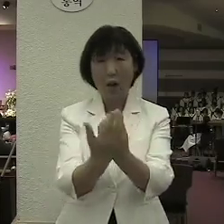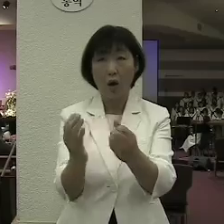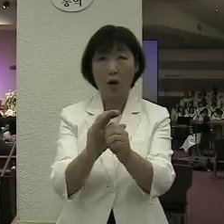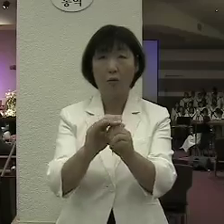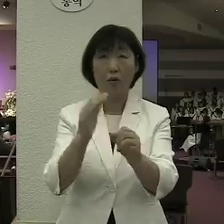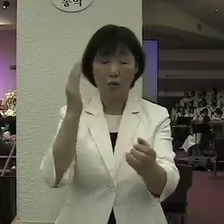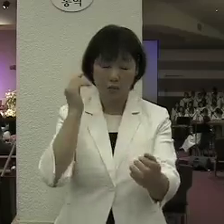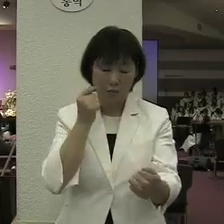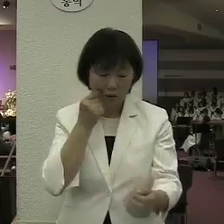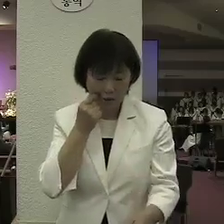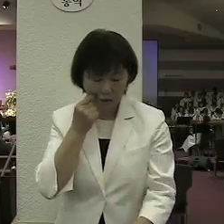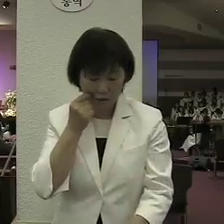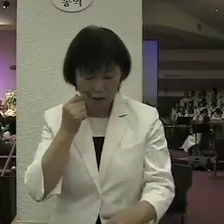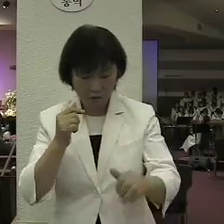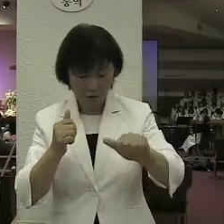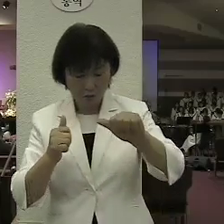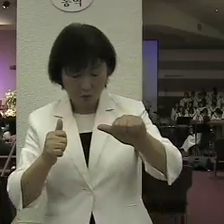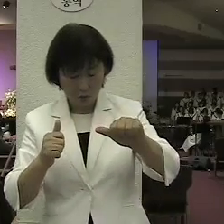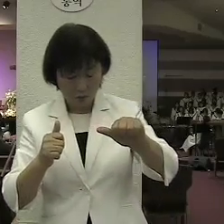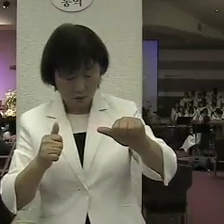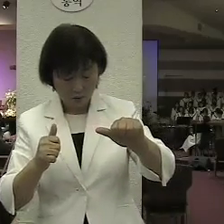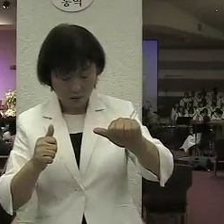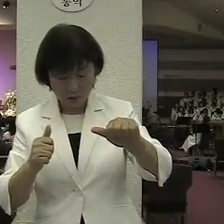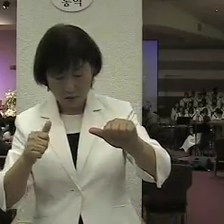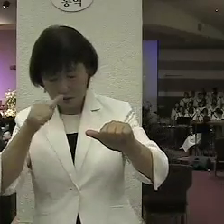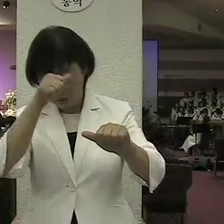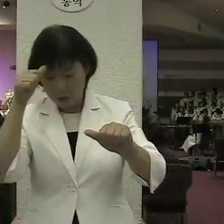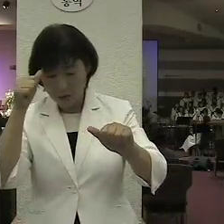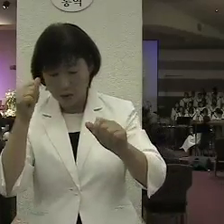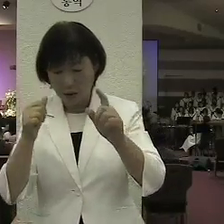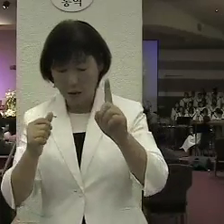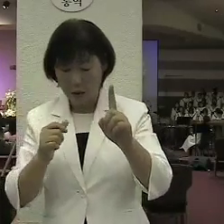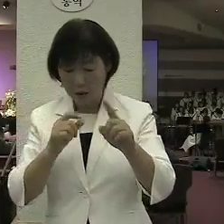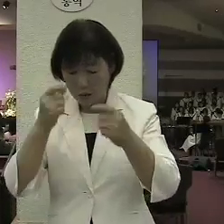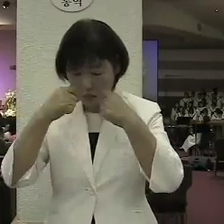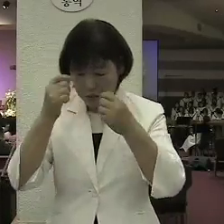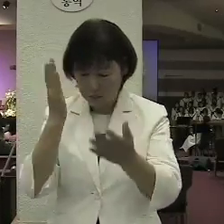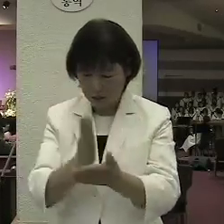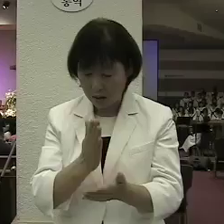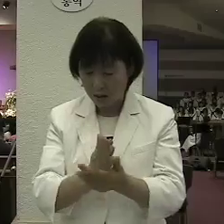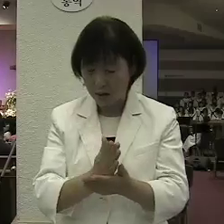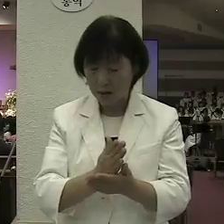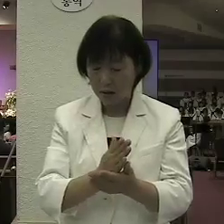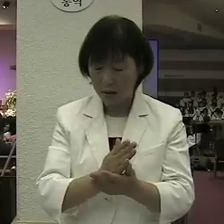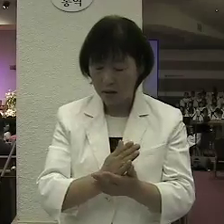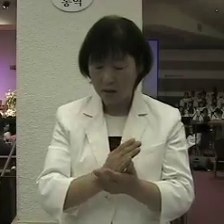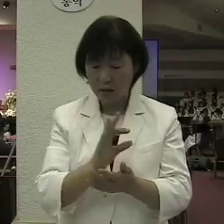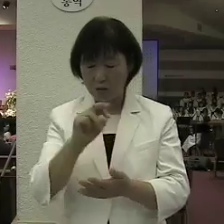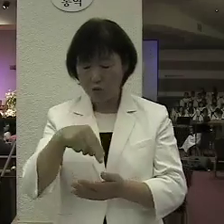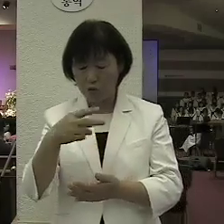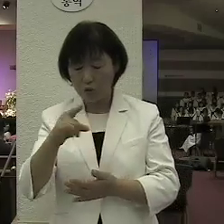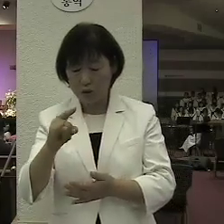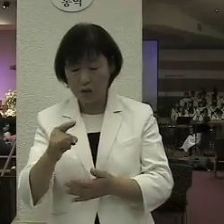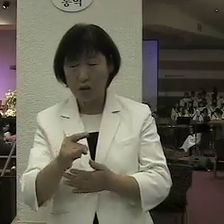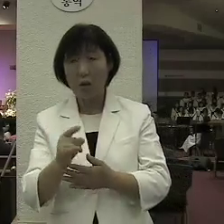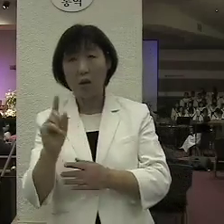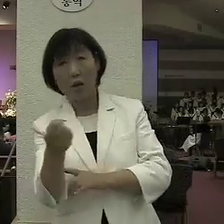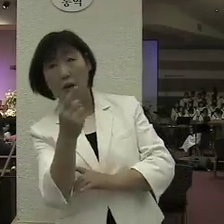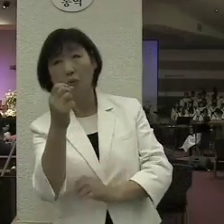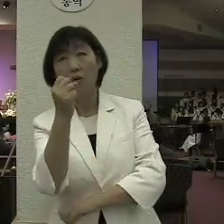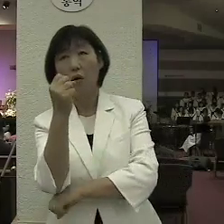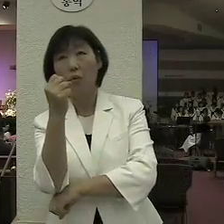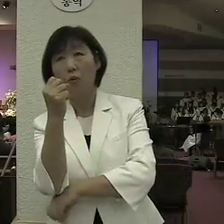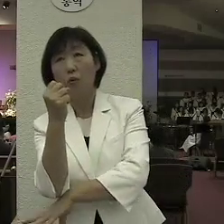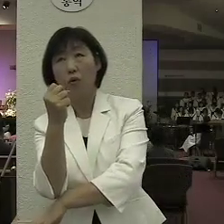분임을 성경에서 말씀해 주십니다. 그러나 두 번째로 왜 그가 합당하시는가? 두 번째 이유는 그가 이기셨기